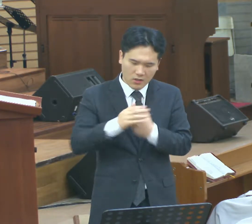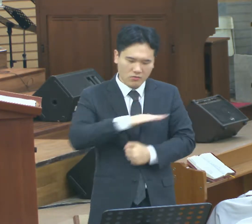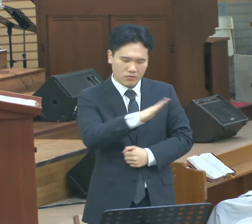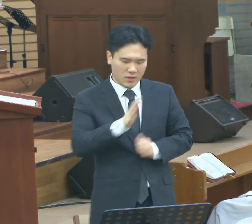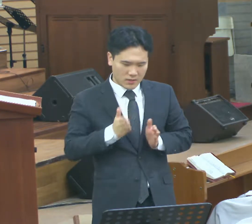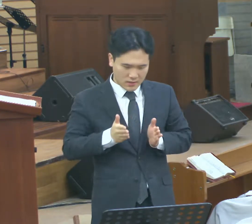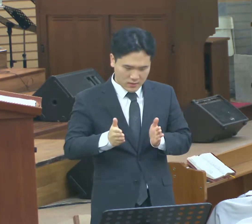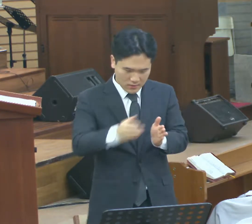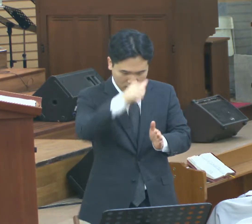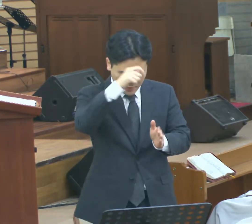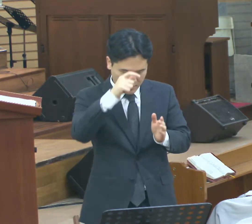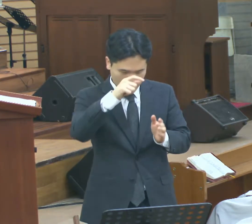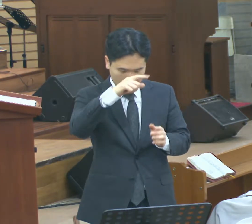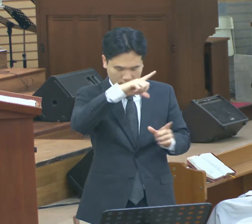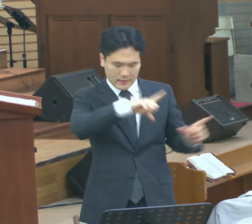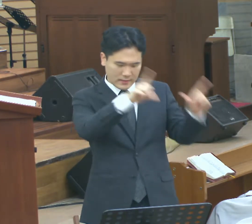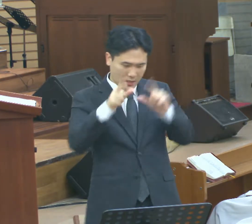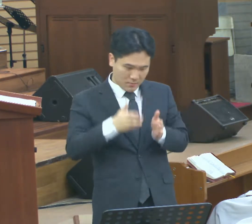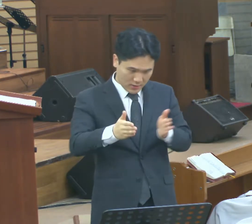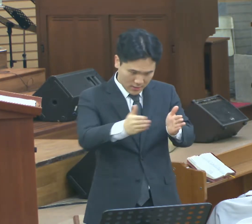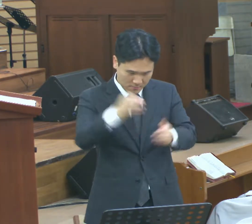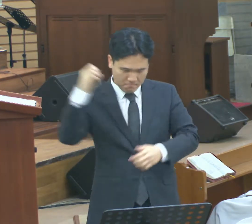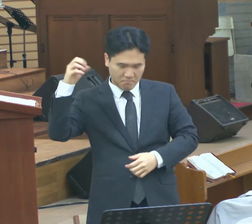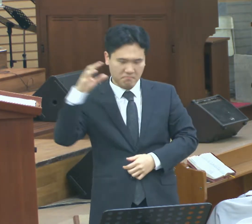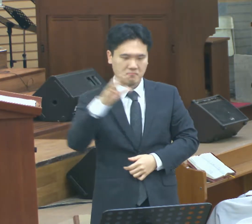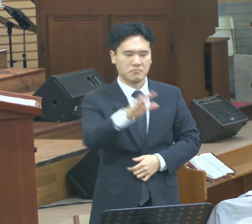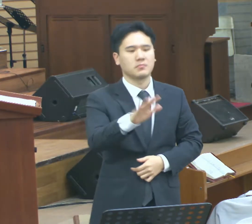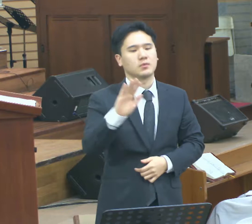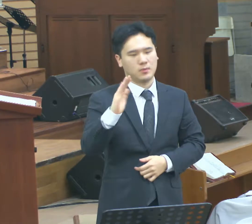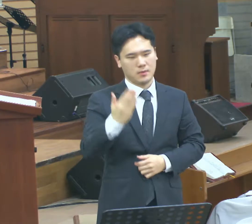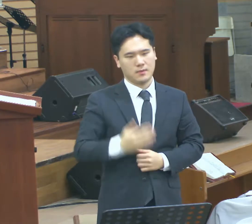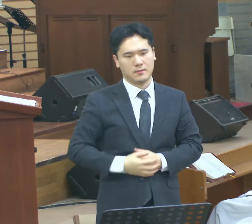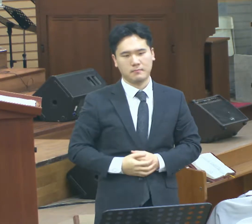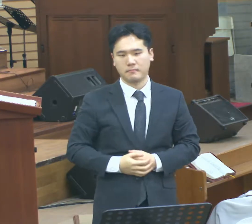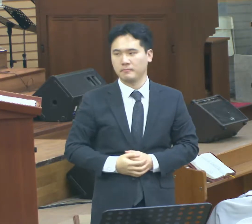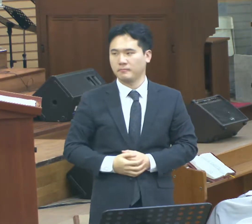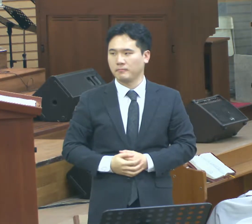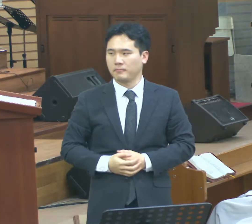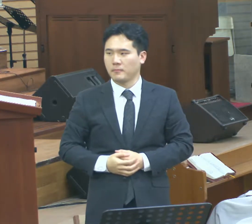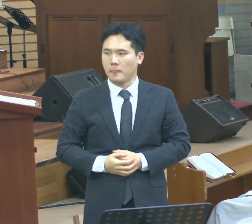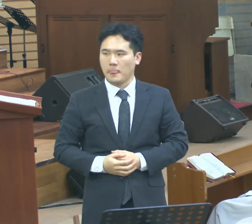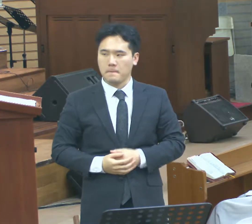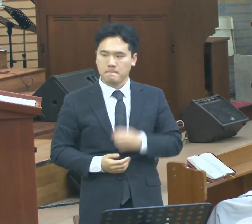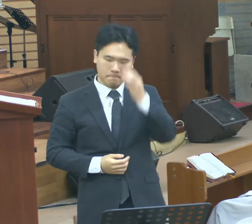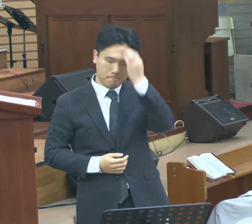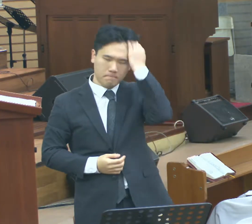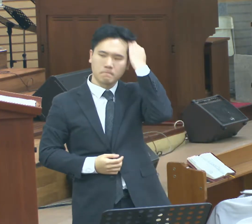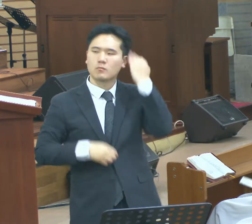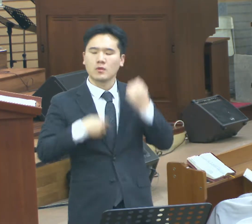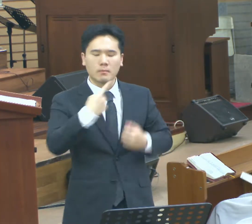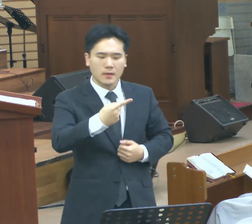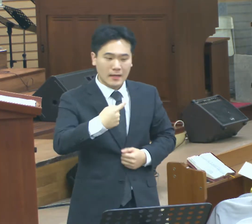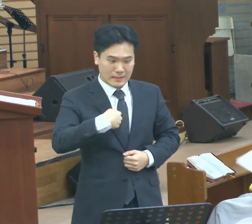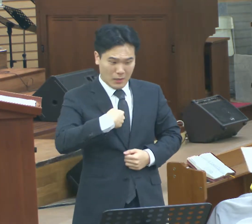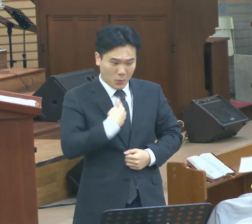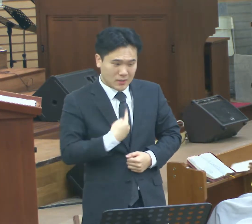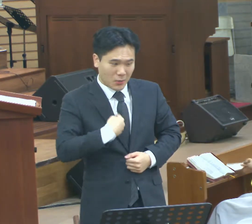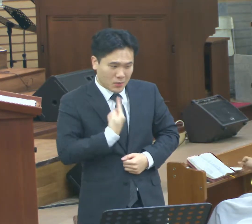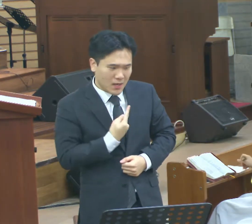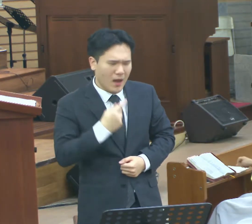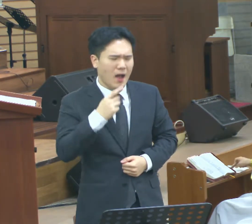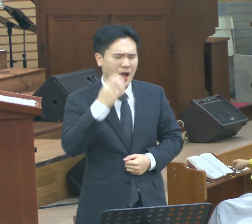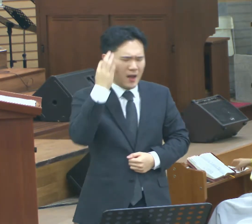것이죠. 그 다음에는 혼자서 여호와 이름을 즐기는 것이 아니고 그 이름을 다른